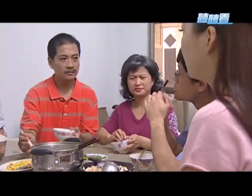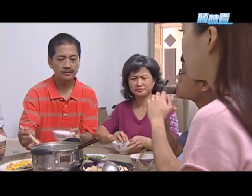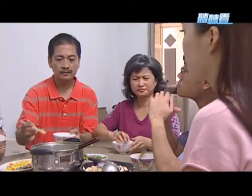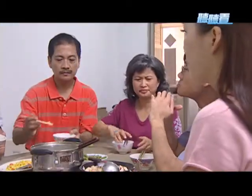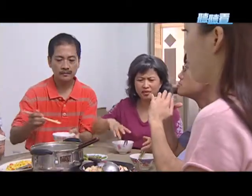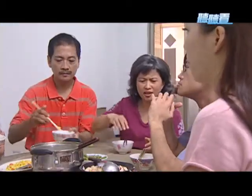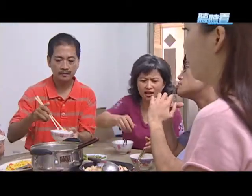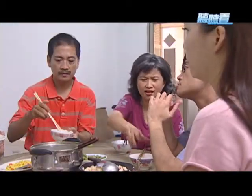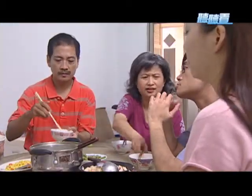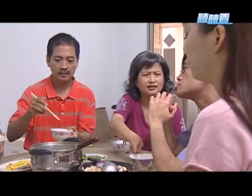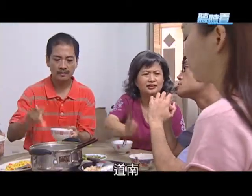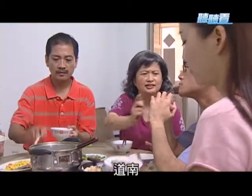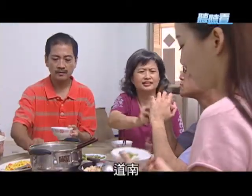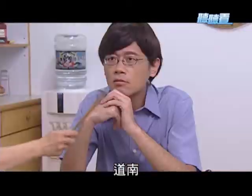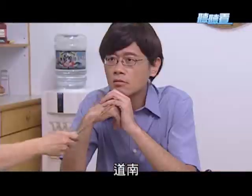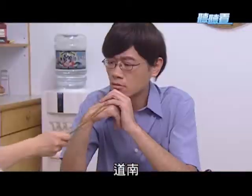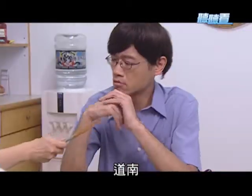哦，道南，